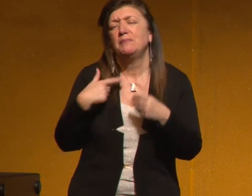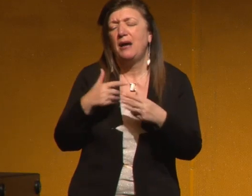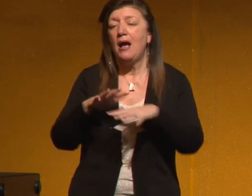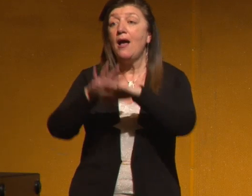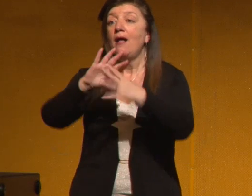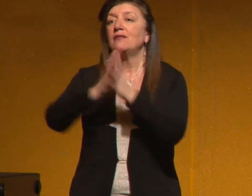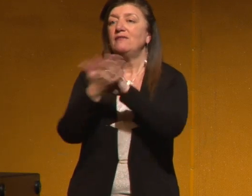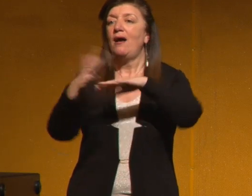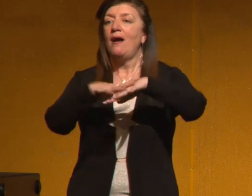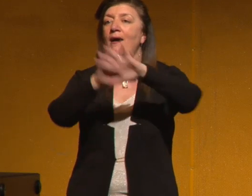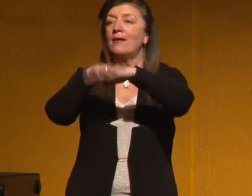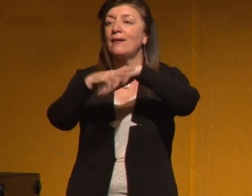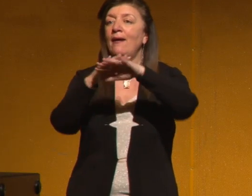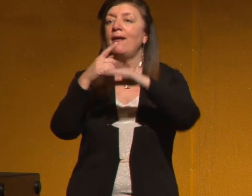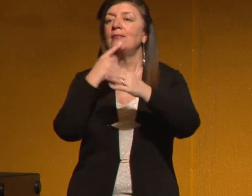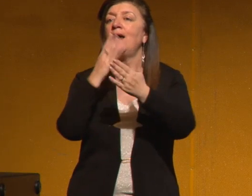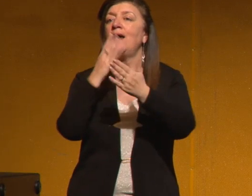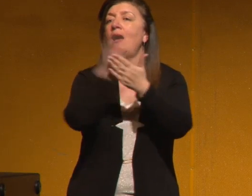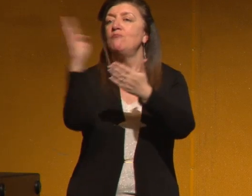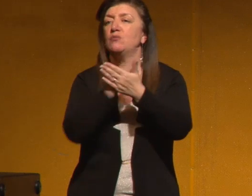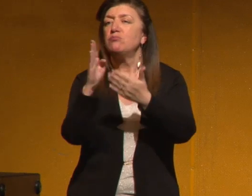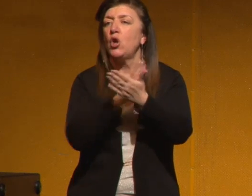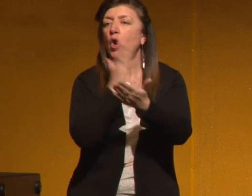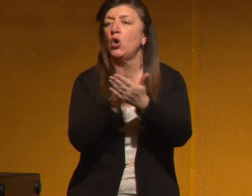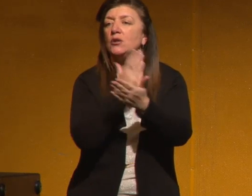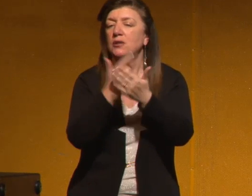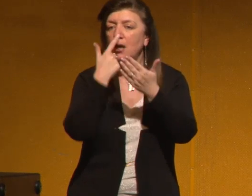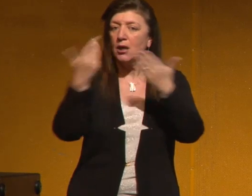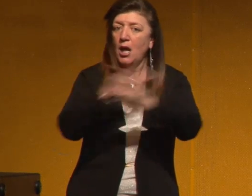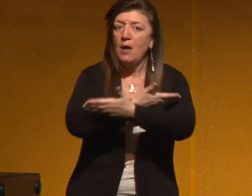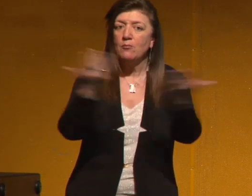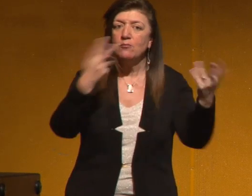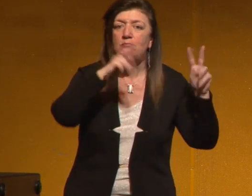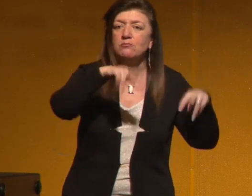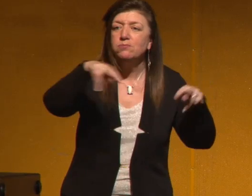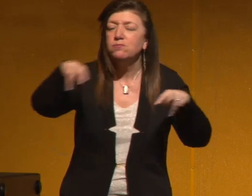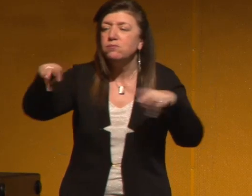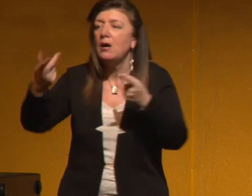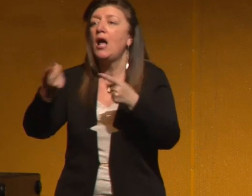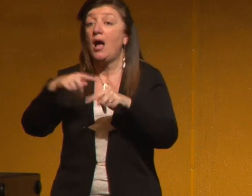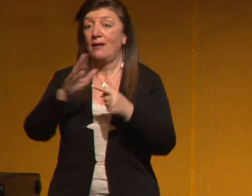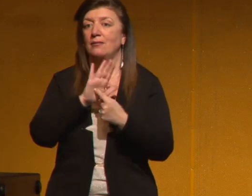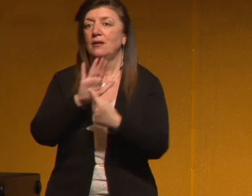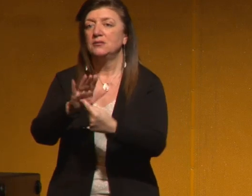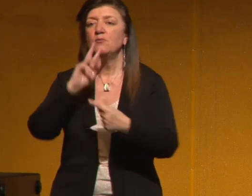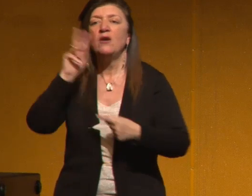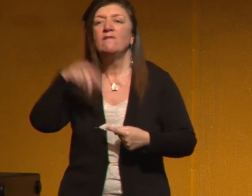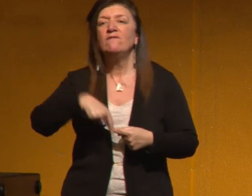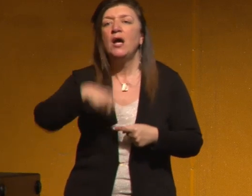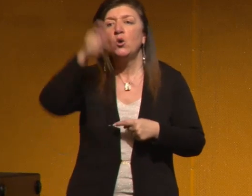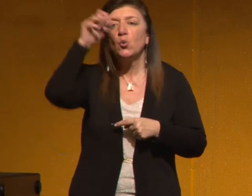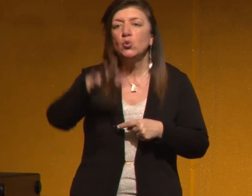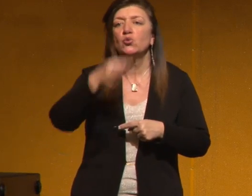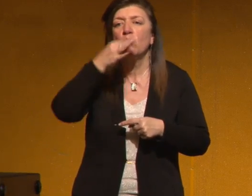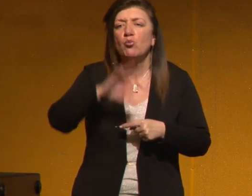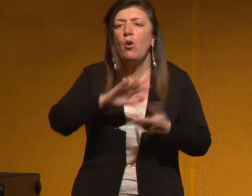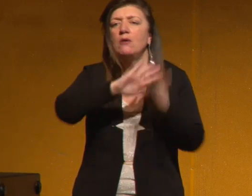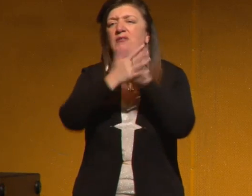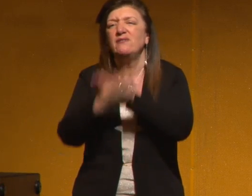scolastiche biblioteche di pubblica lettura dei comuni testimoniano tutto questo come l'accesso alla cultura possa davvero diventare un